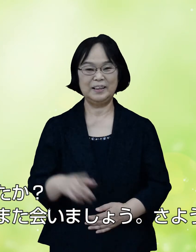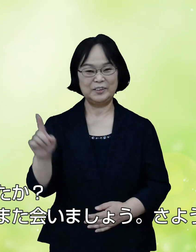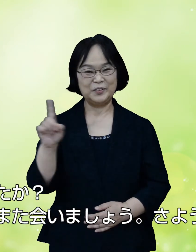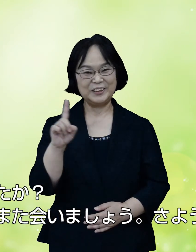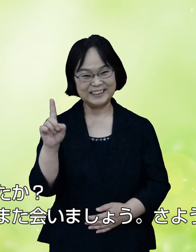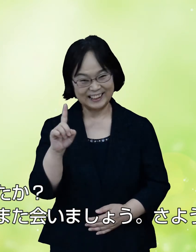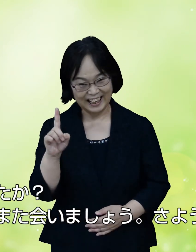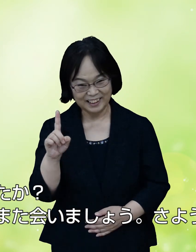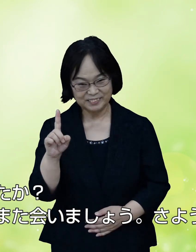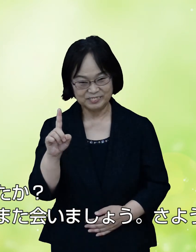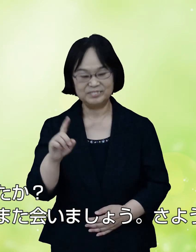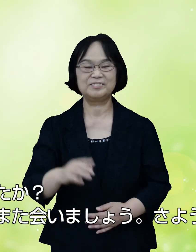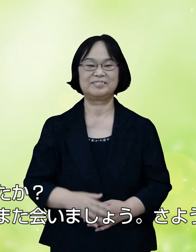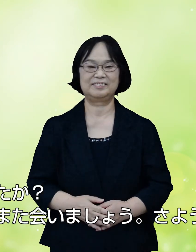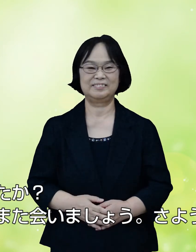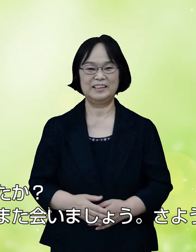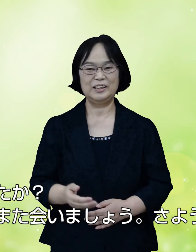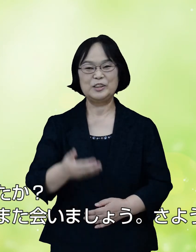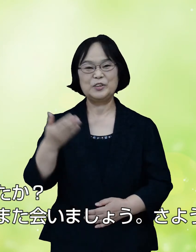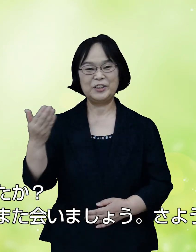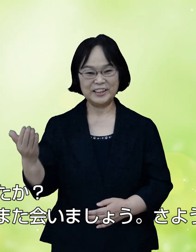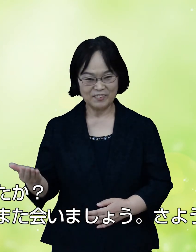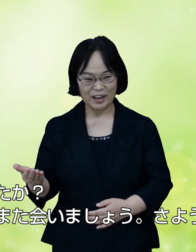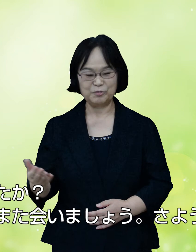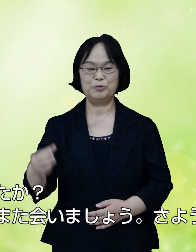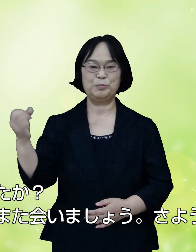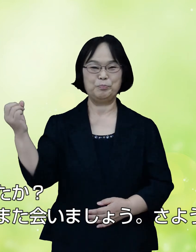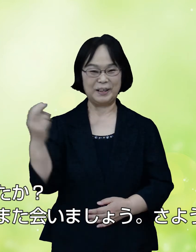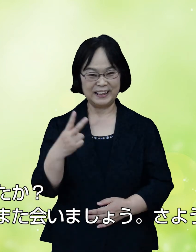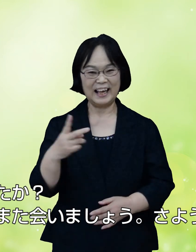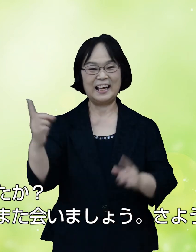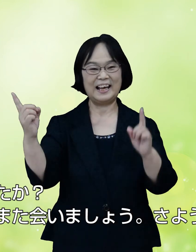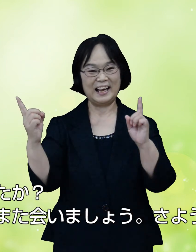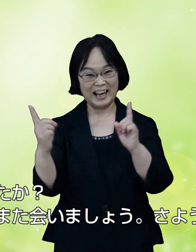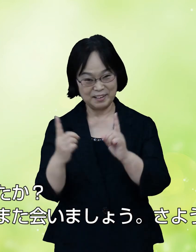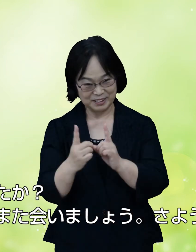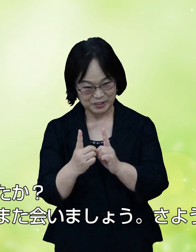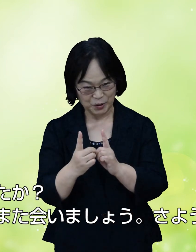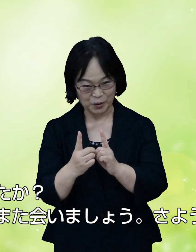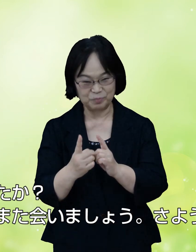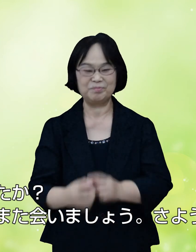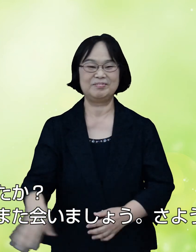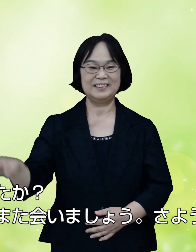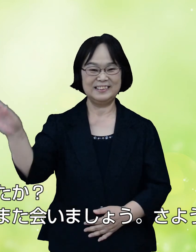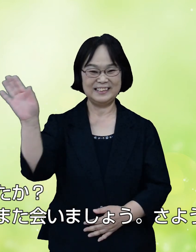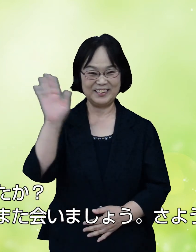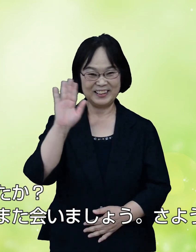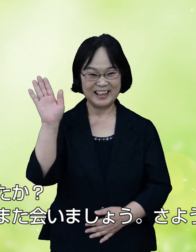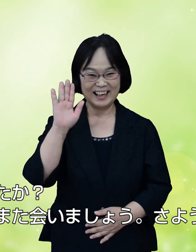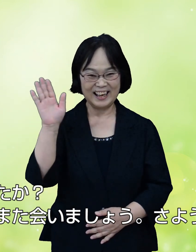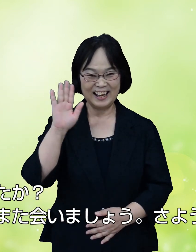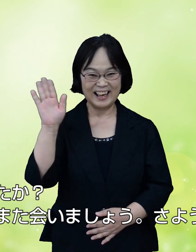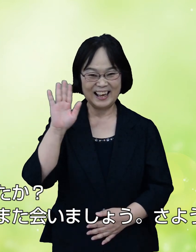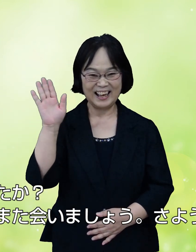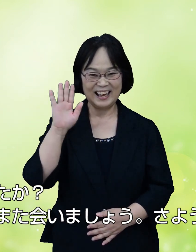どうでしたか？それではまた会いましょう。さようなら。